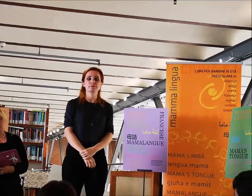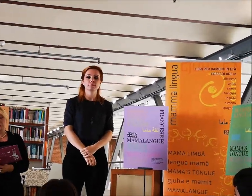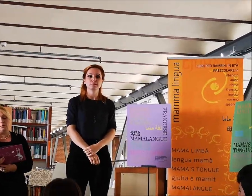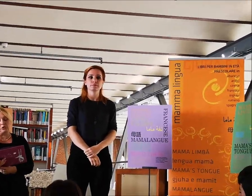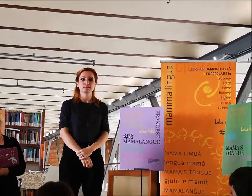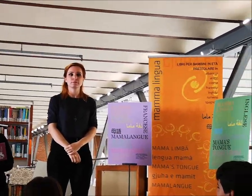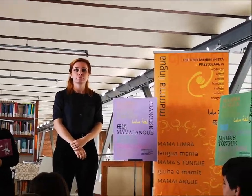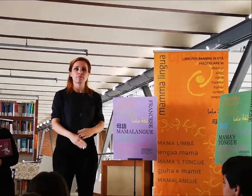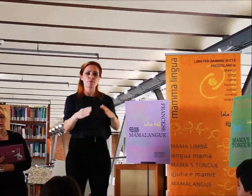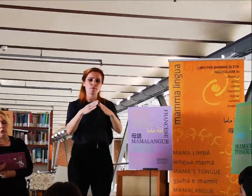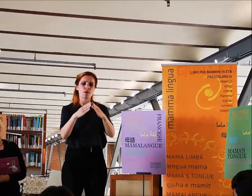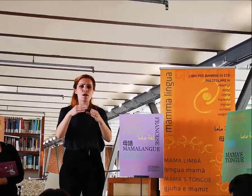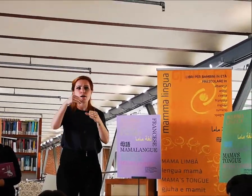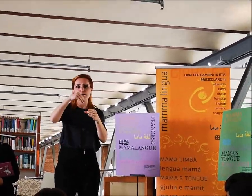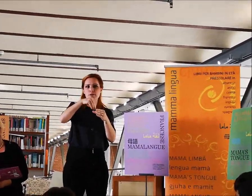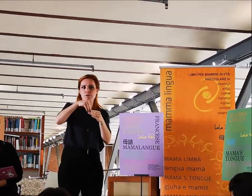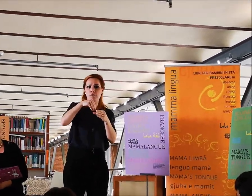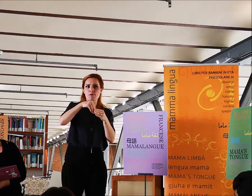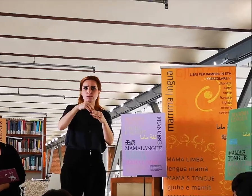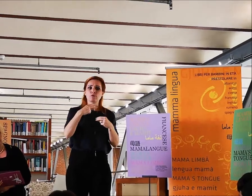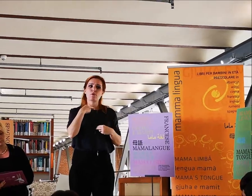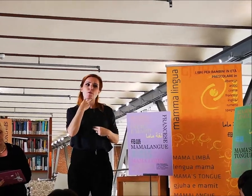Da dentro un vocione chiede: chi è?